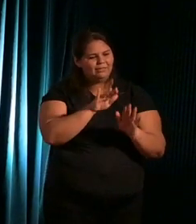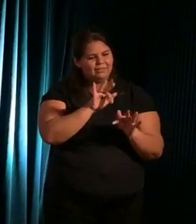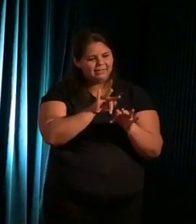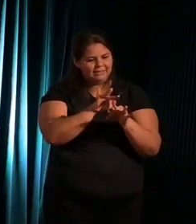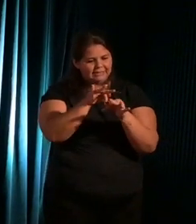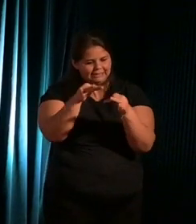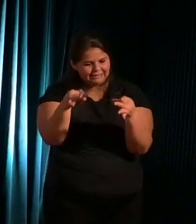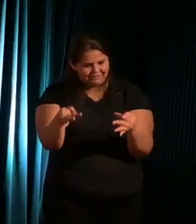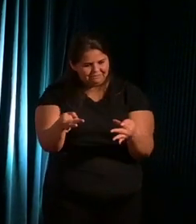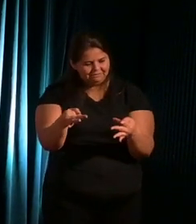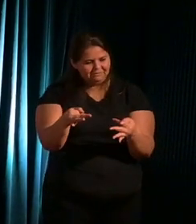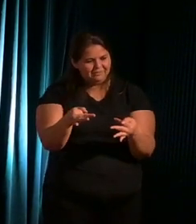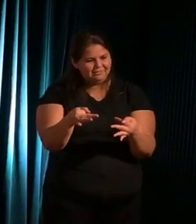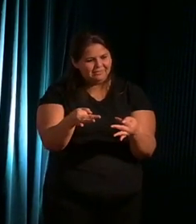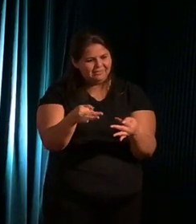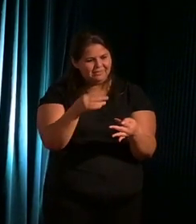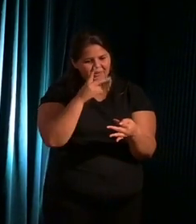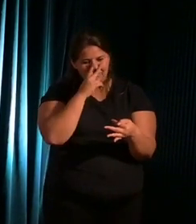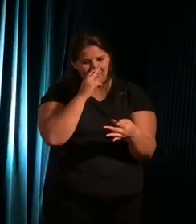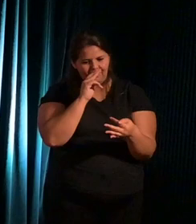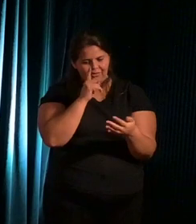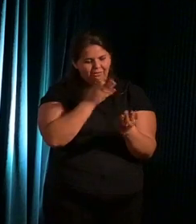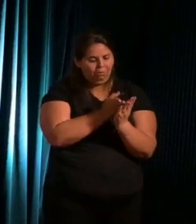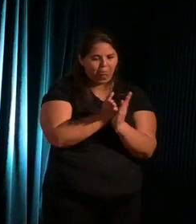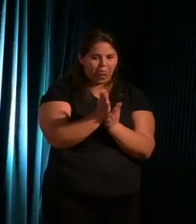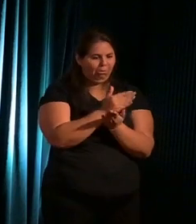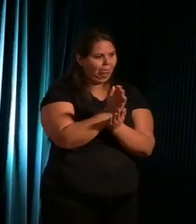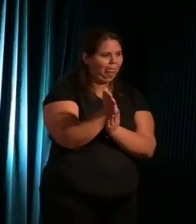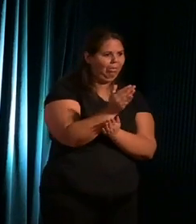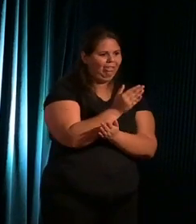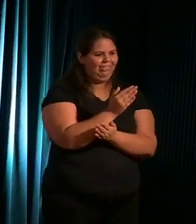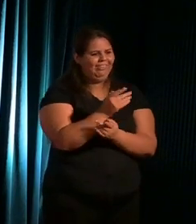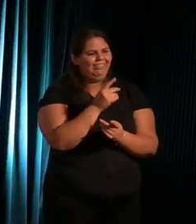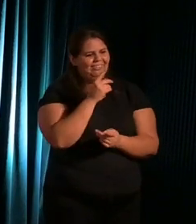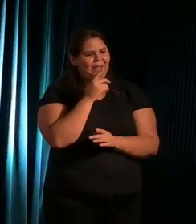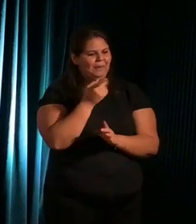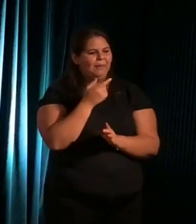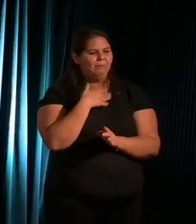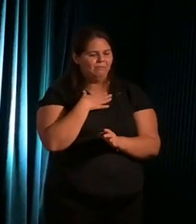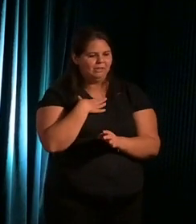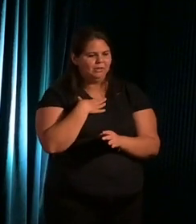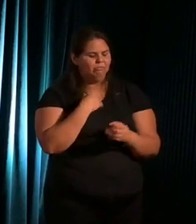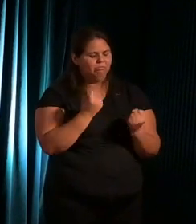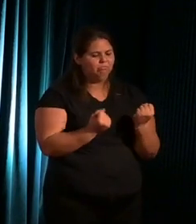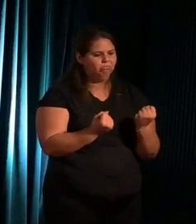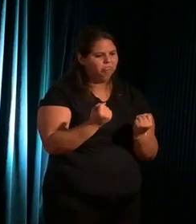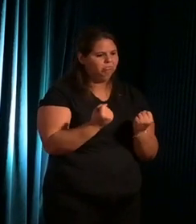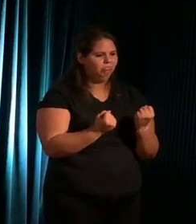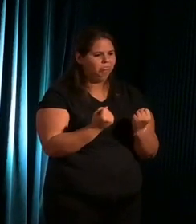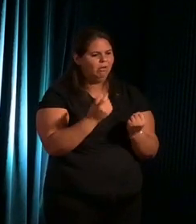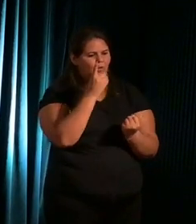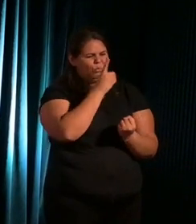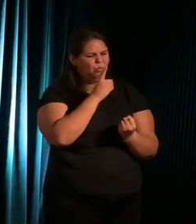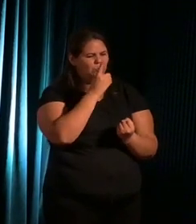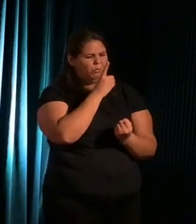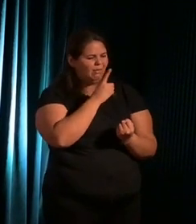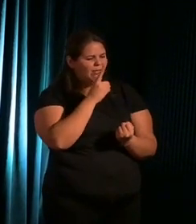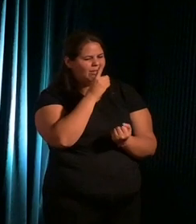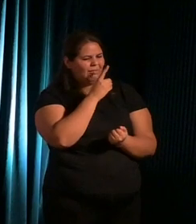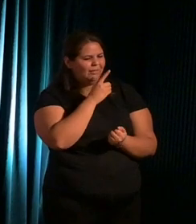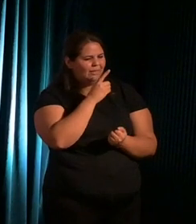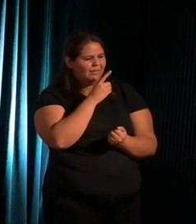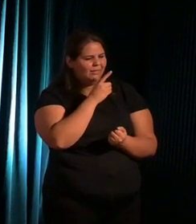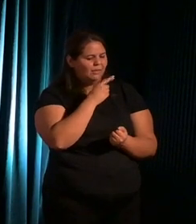é totalmente desnorteado. Eu estou no meu carrinho, num domingo,